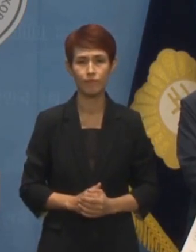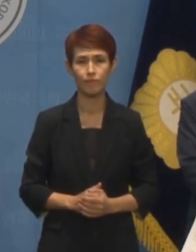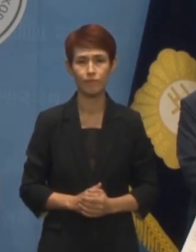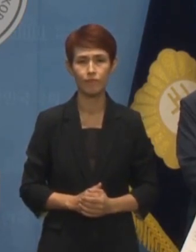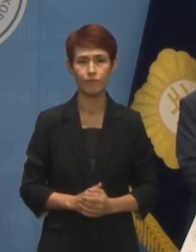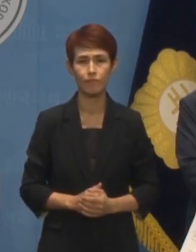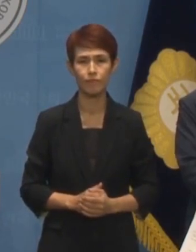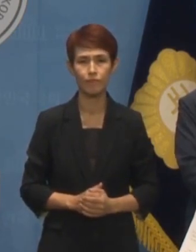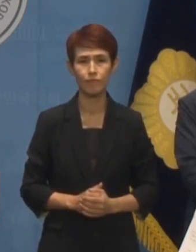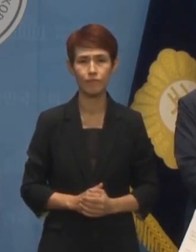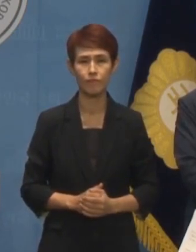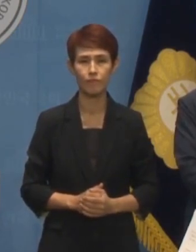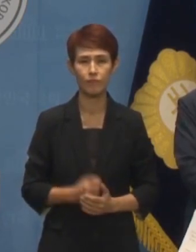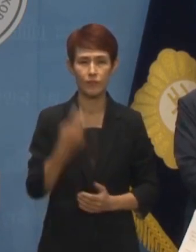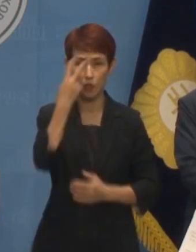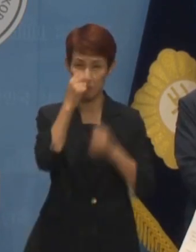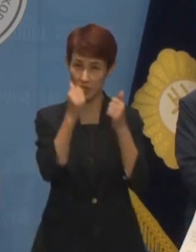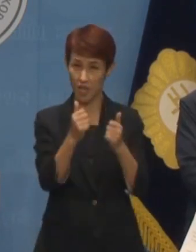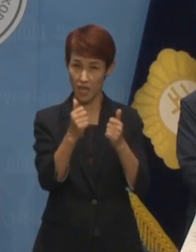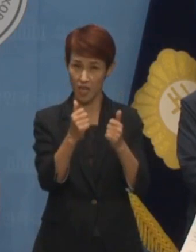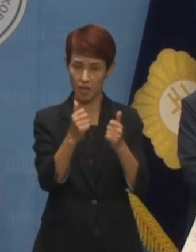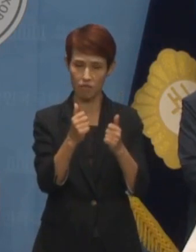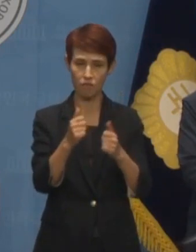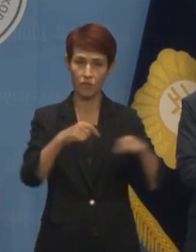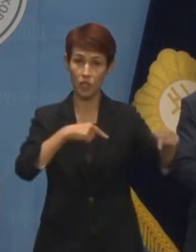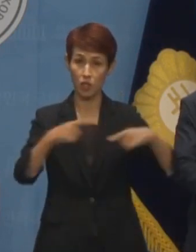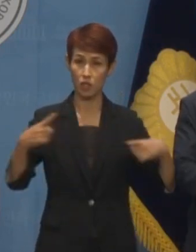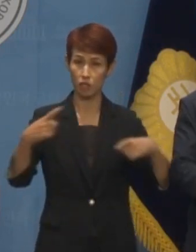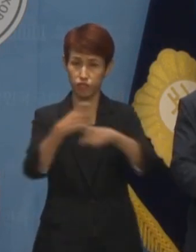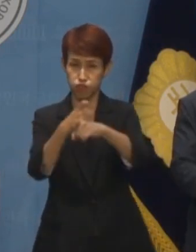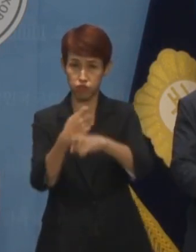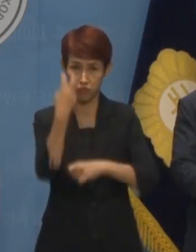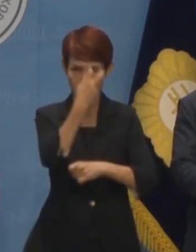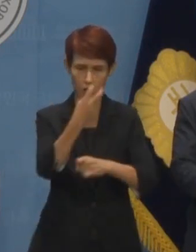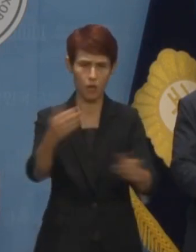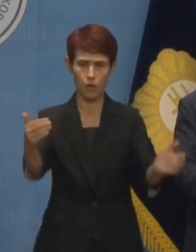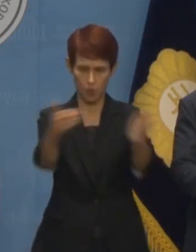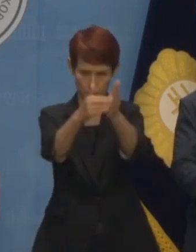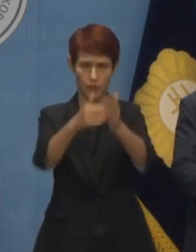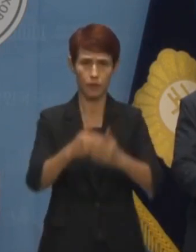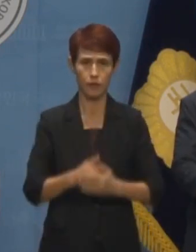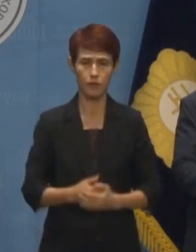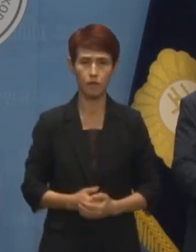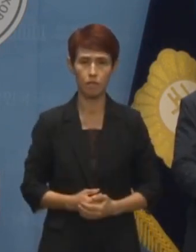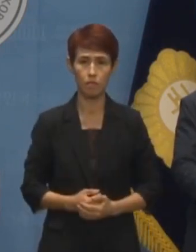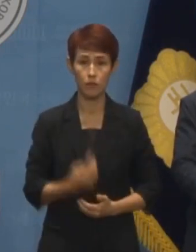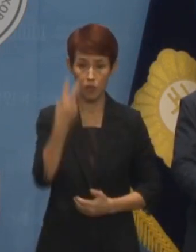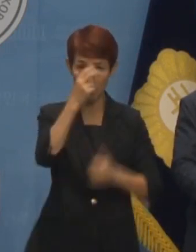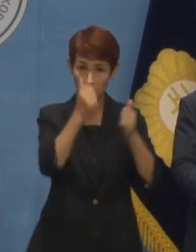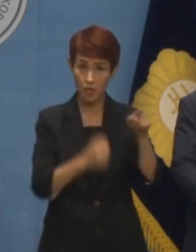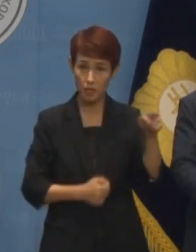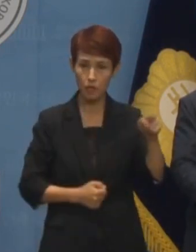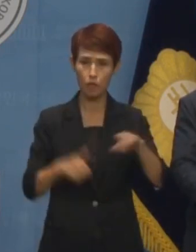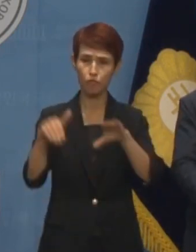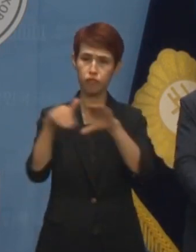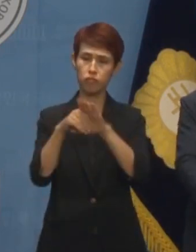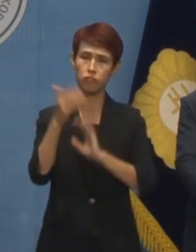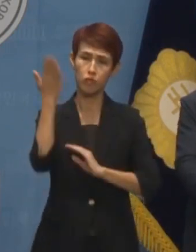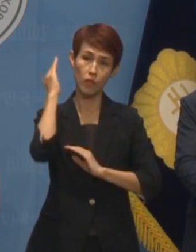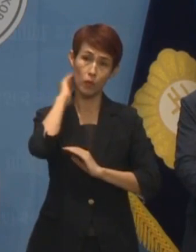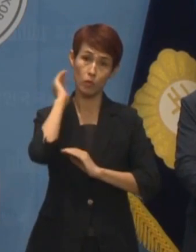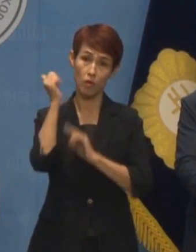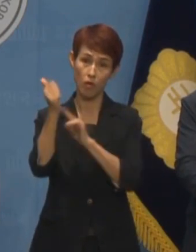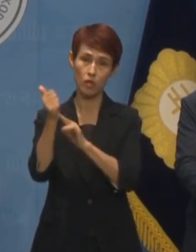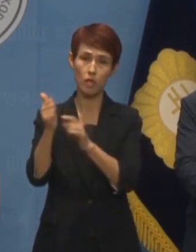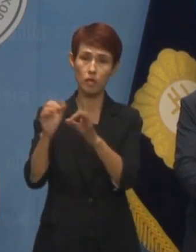하겠습니다 검찰은 정치보복 수사를 당장 중단해야 합니다 검찰이 문재인 전 대통령의